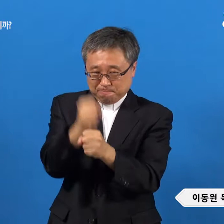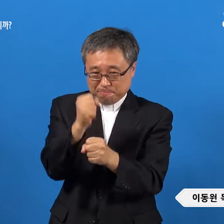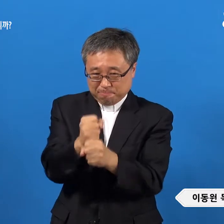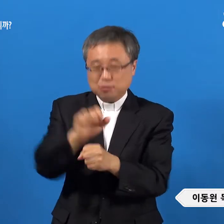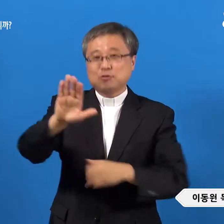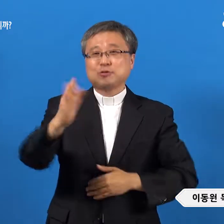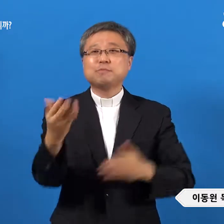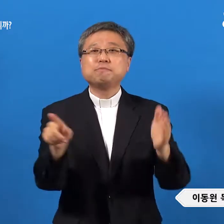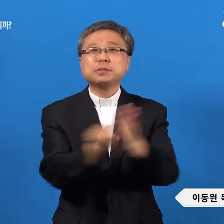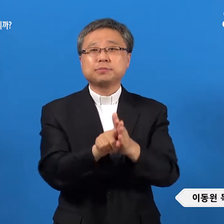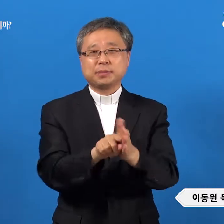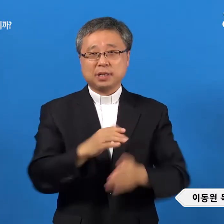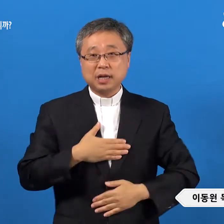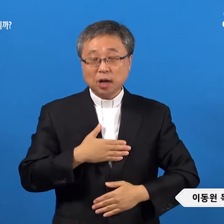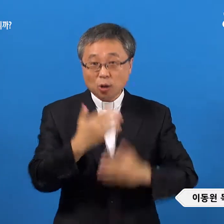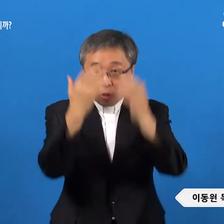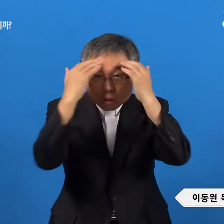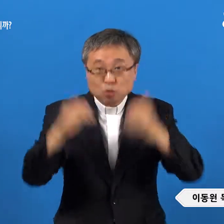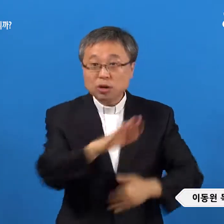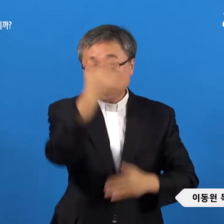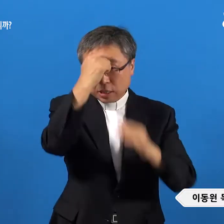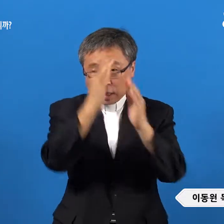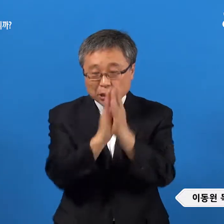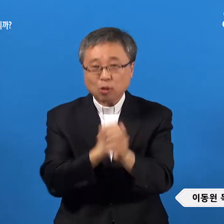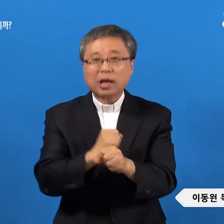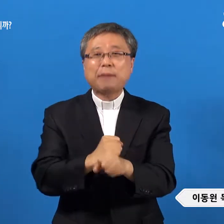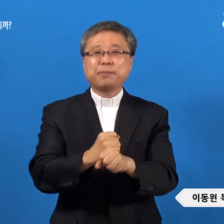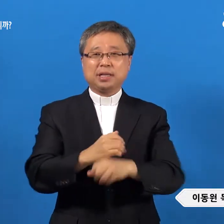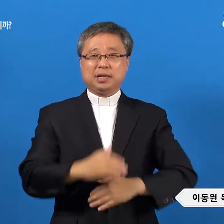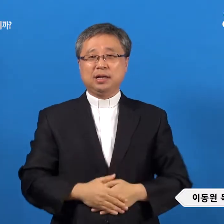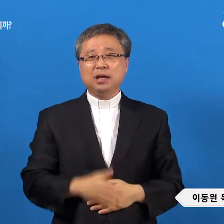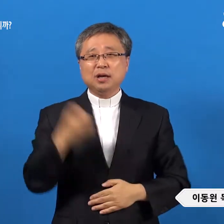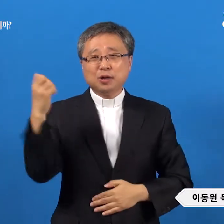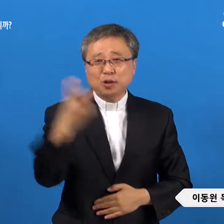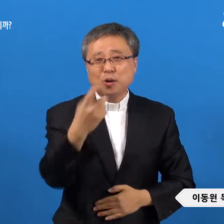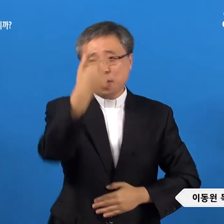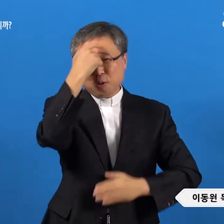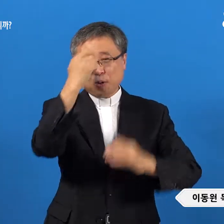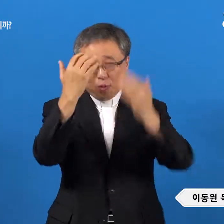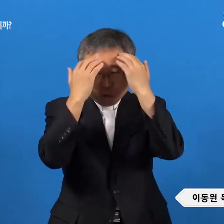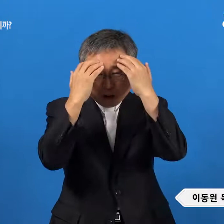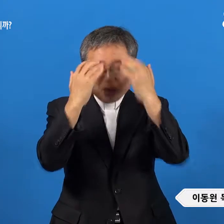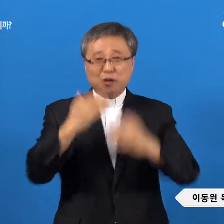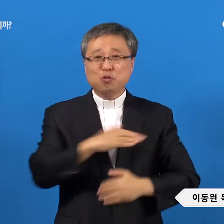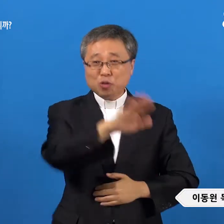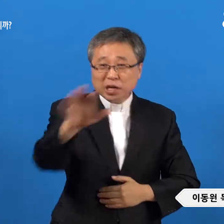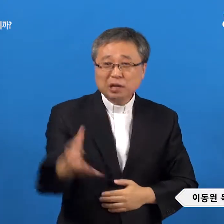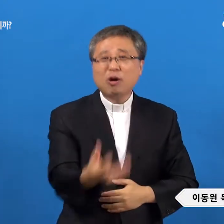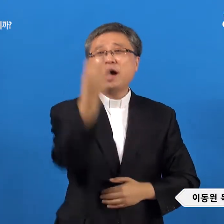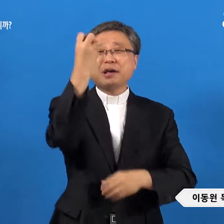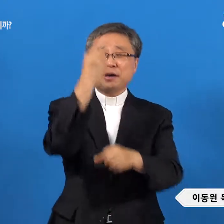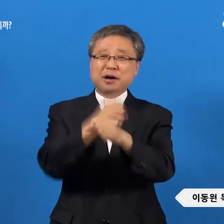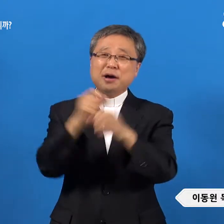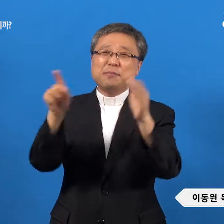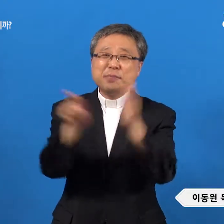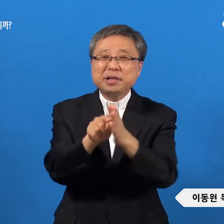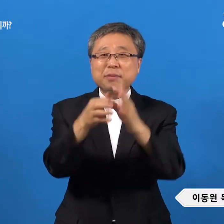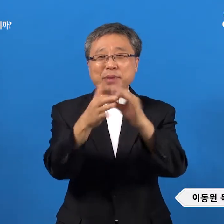믿습니다. 고난은 우리를 기도하게 하는 것입니다. 그리고 고난은 우리로 하여금 믿음의 사람으로